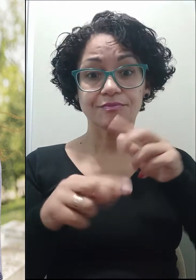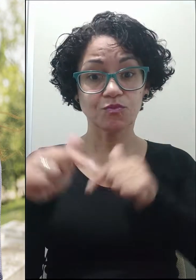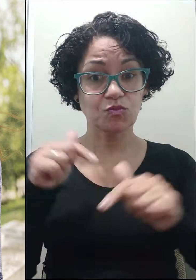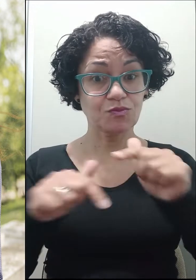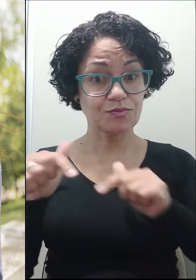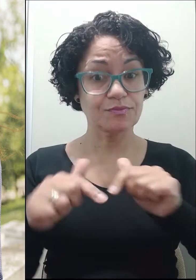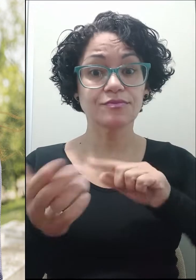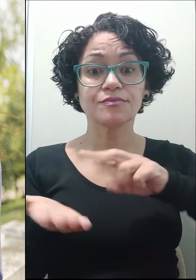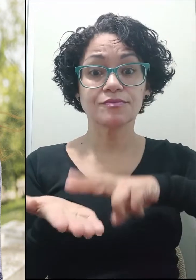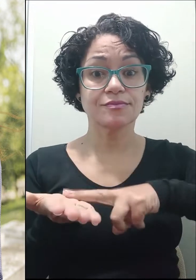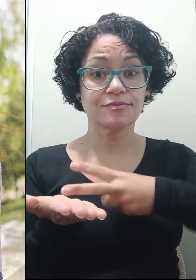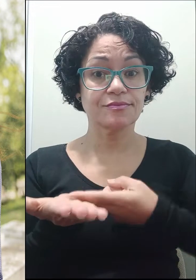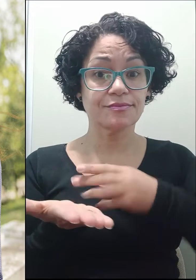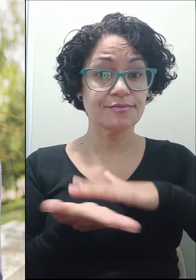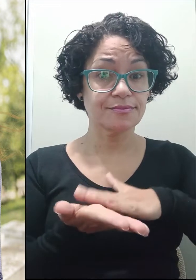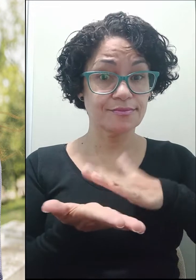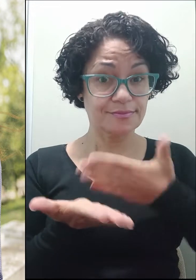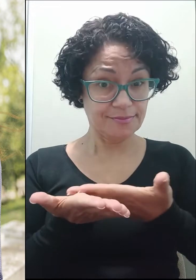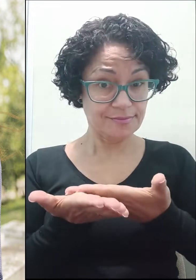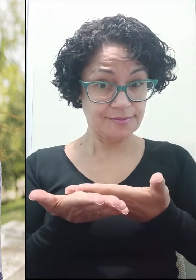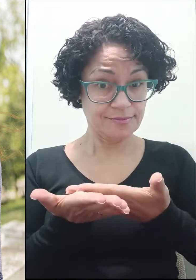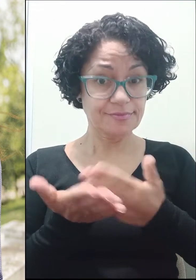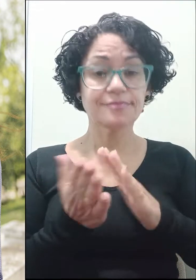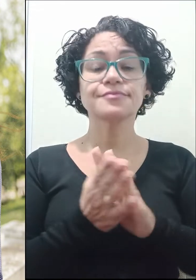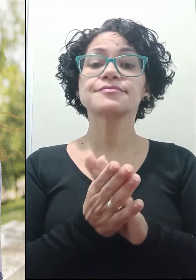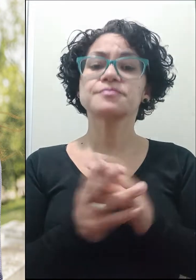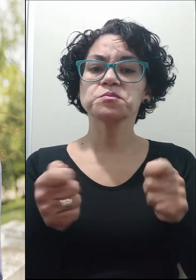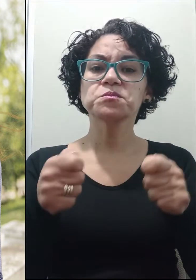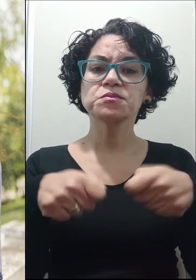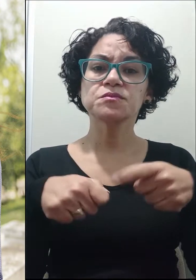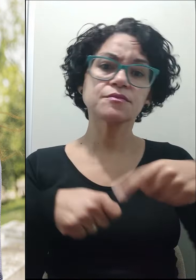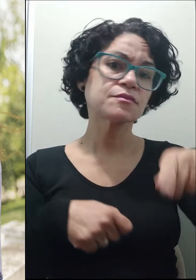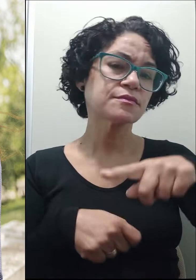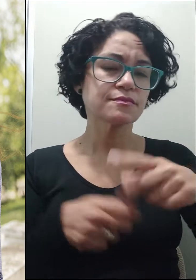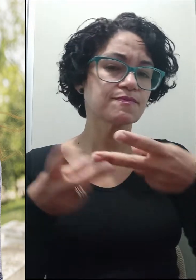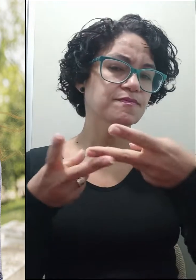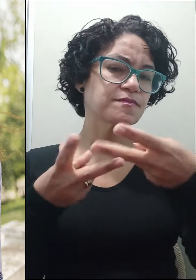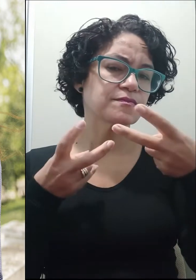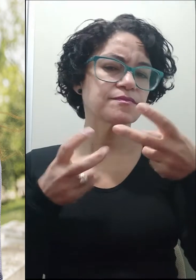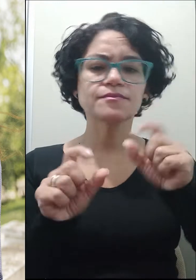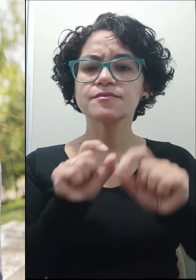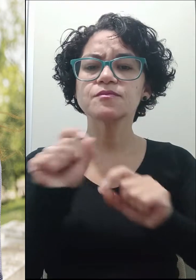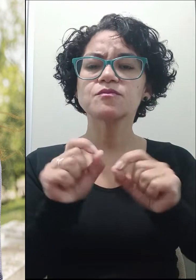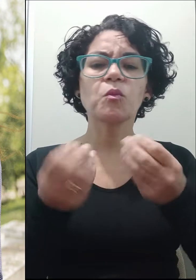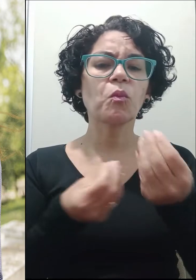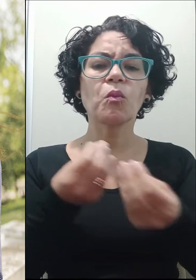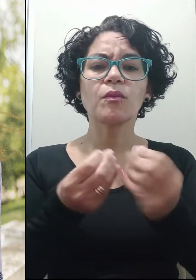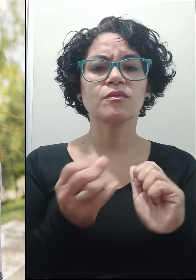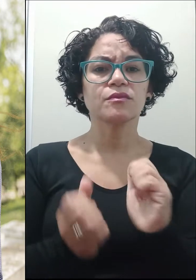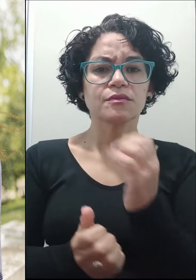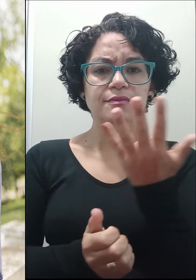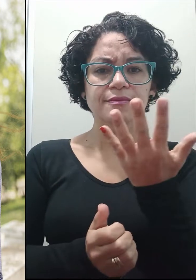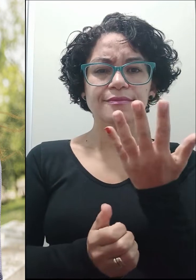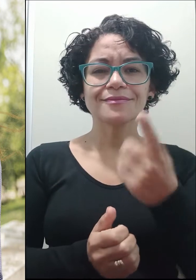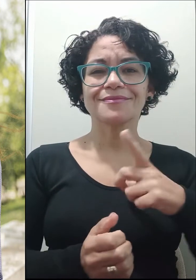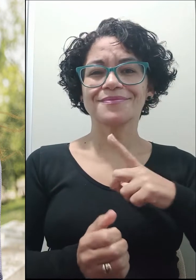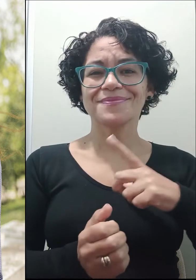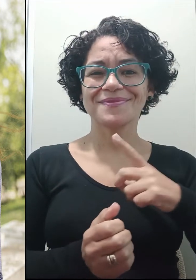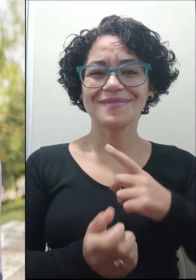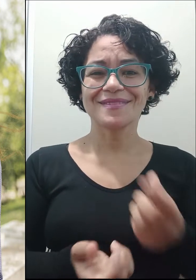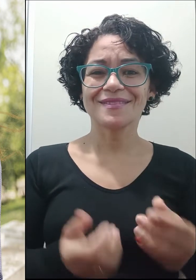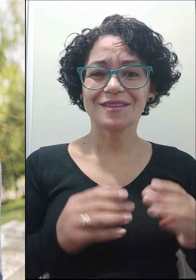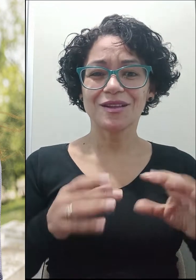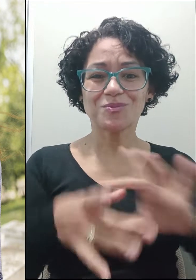do tradutor-intérprete da língua de sinais, é possível perceber de que forma essas trajetórias